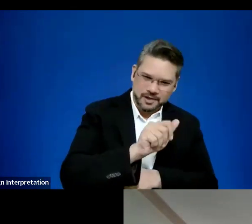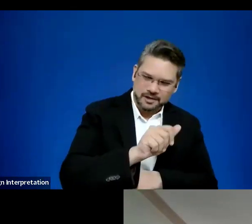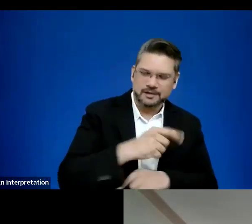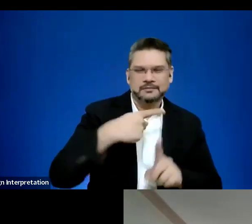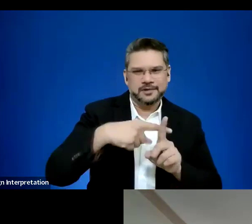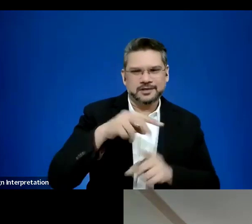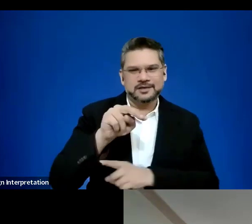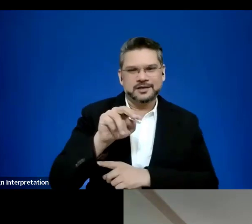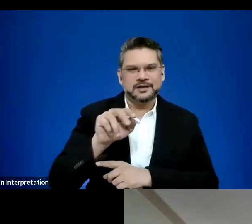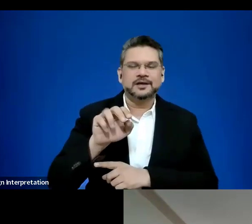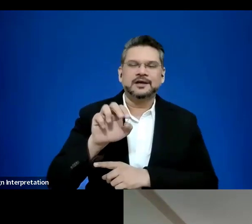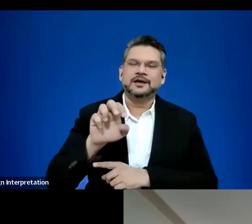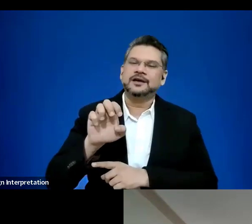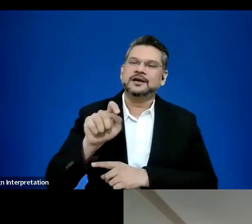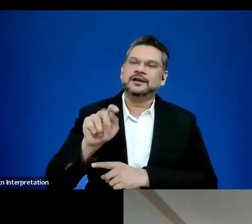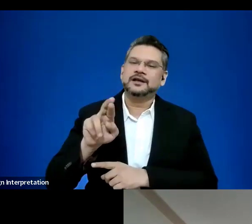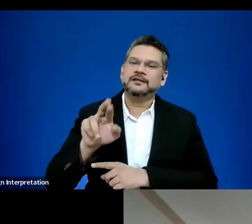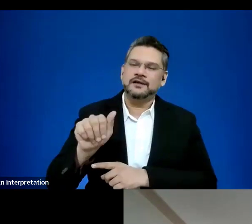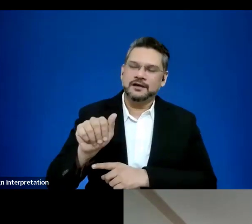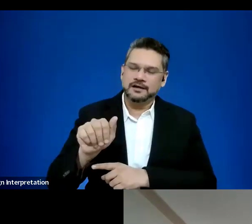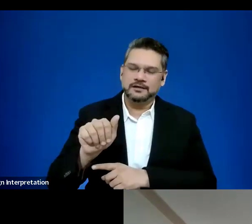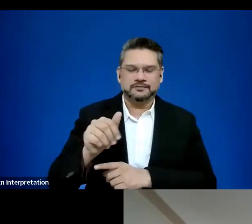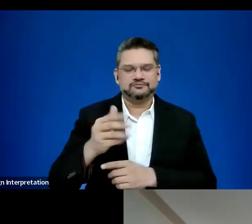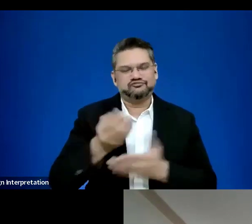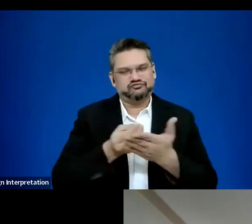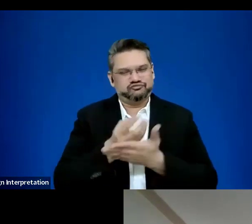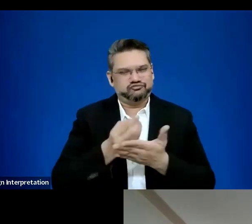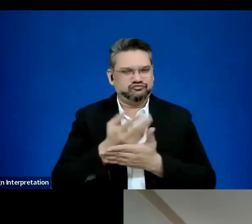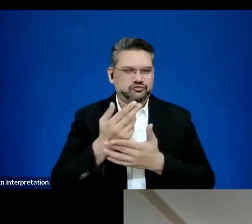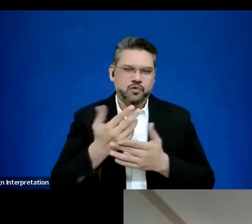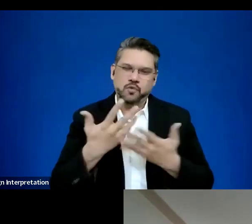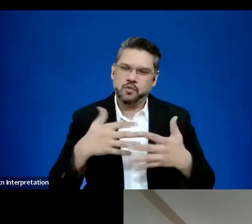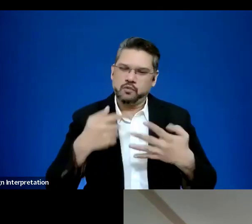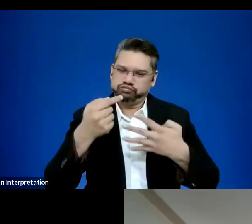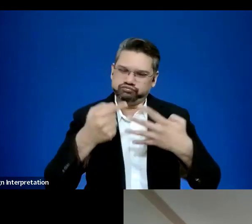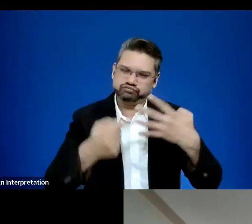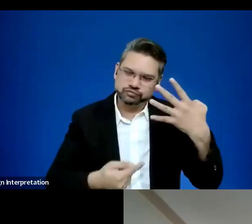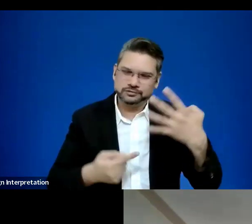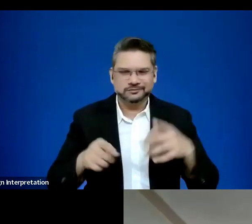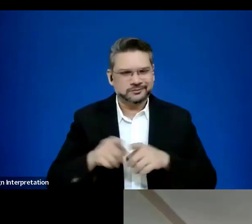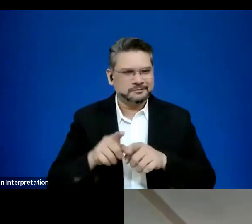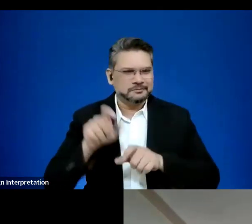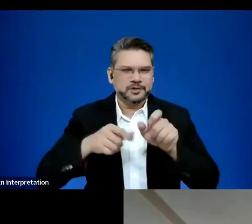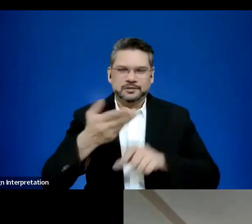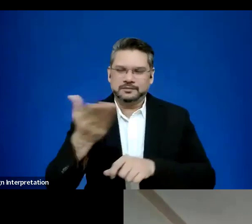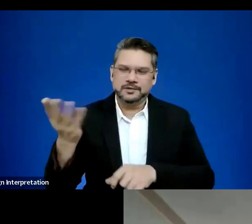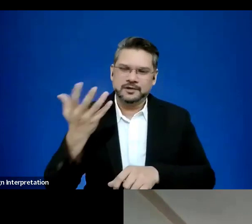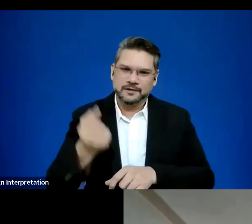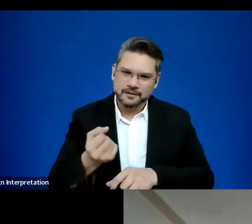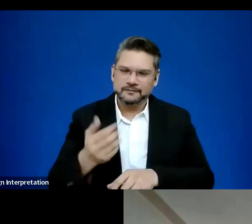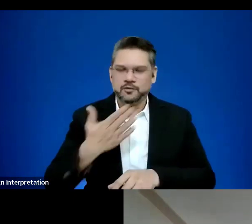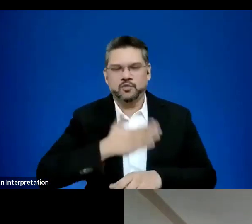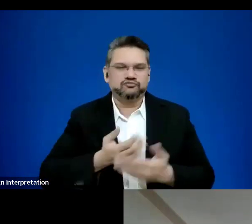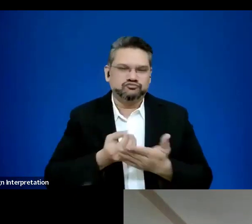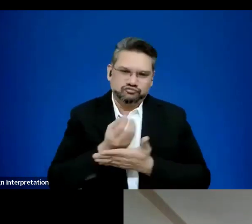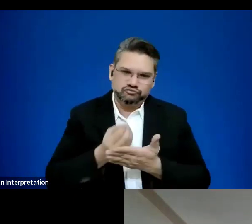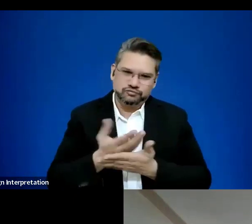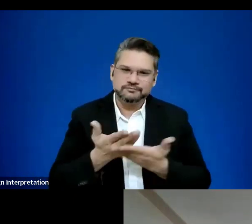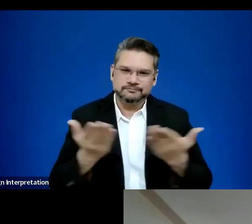有阿米达以及 Netra 已经有说了很多关于我们博士的纪念，那